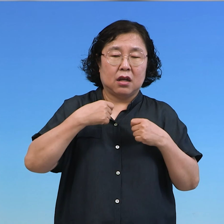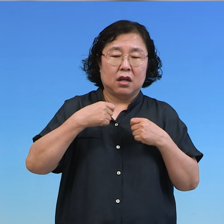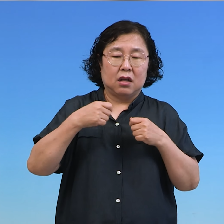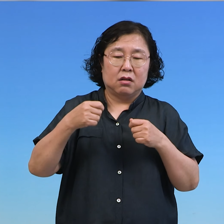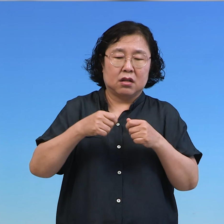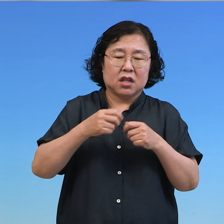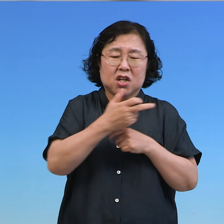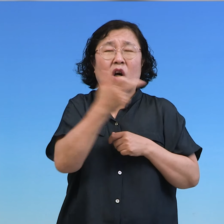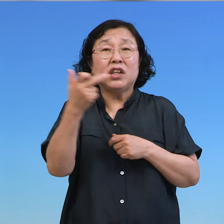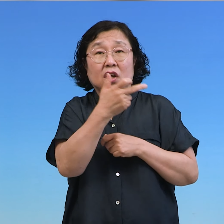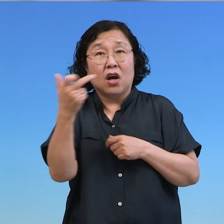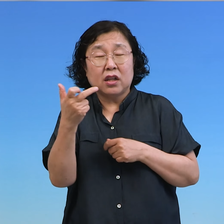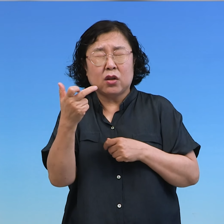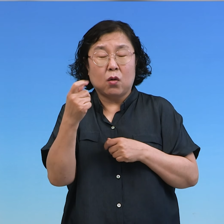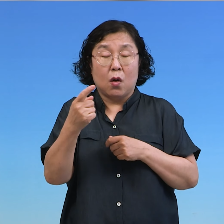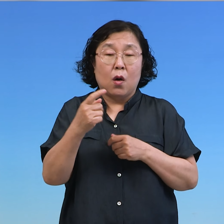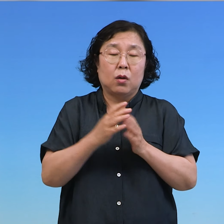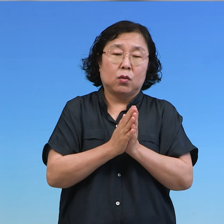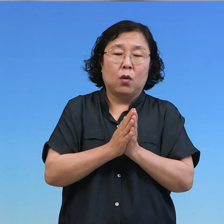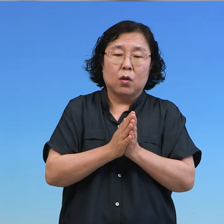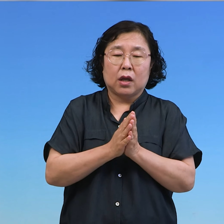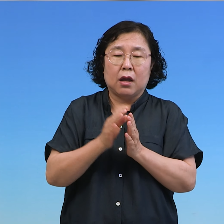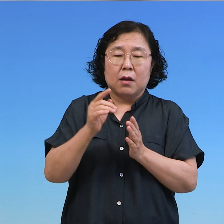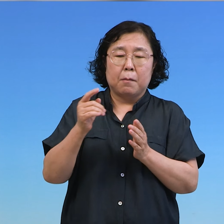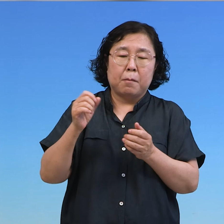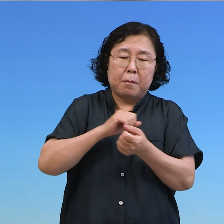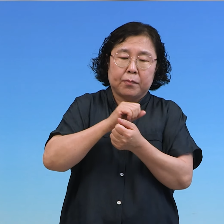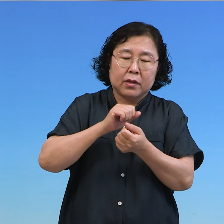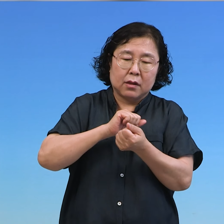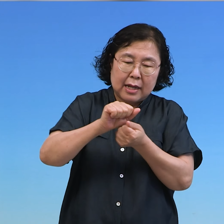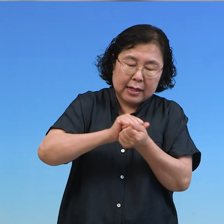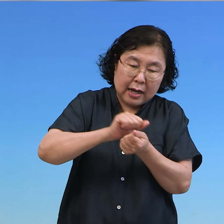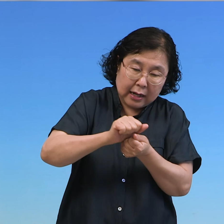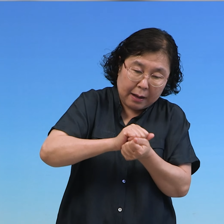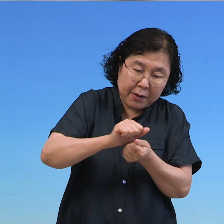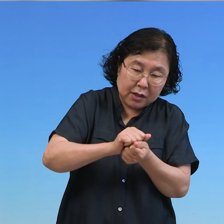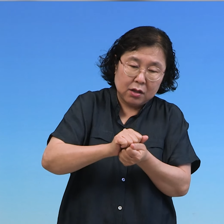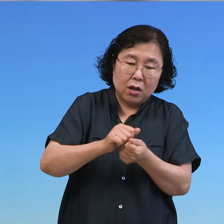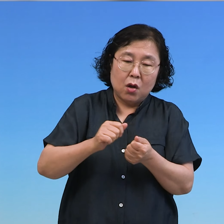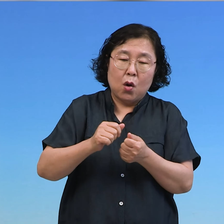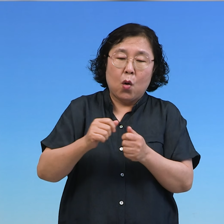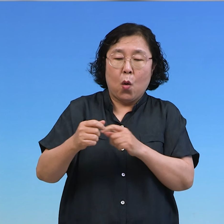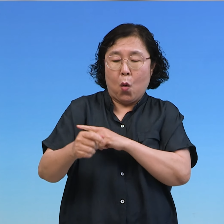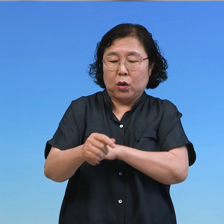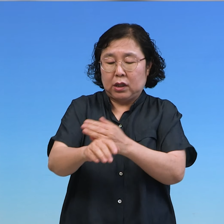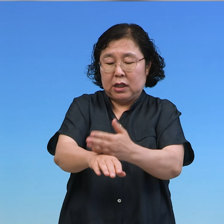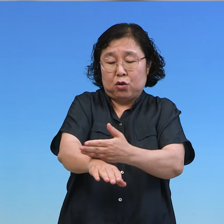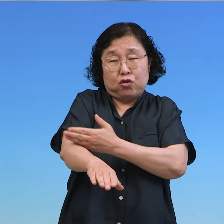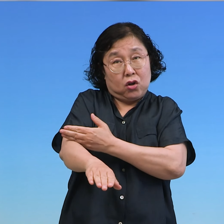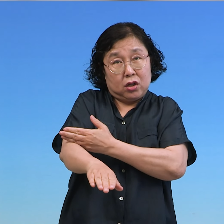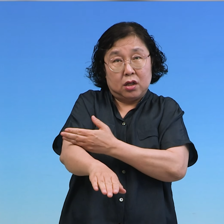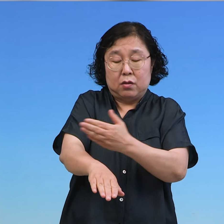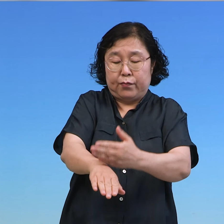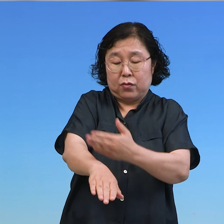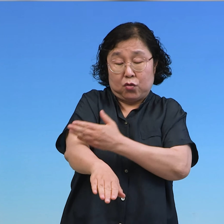빨수록 또 추운 옷이 있어요 그게 둘 중에 하나예요 얼마나 창피하고